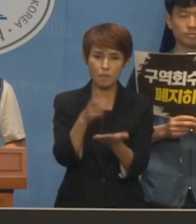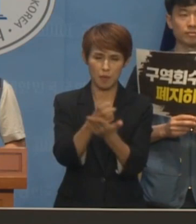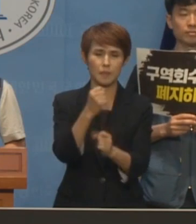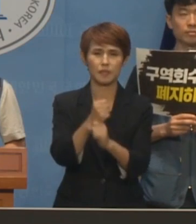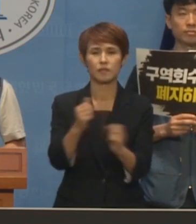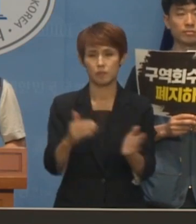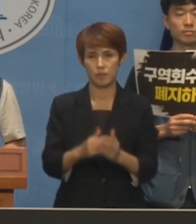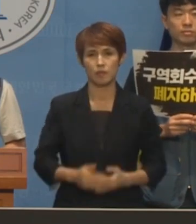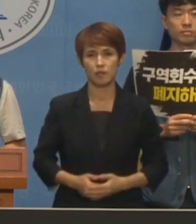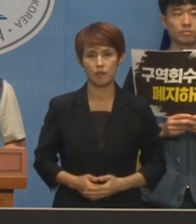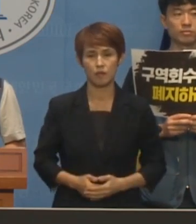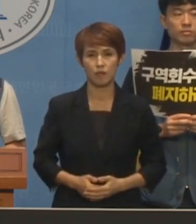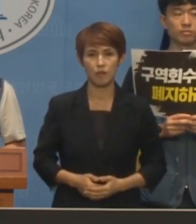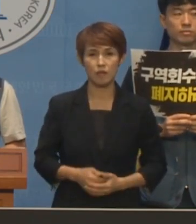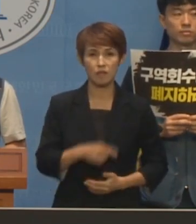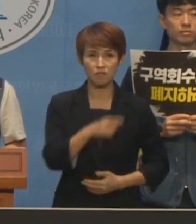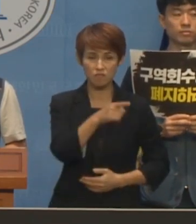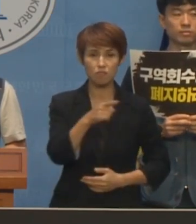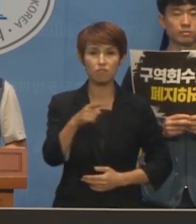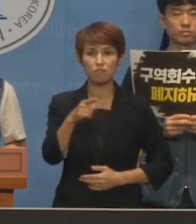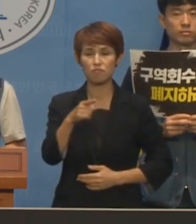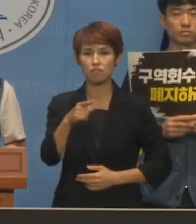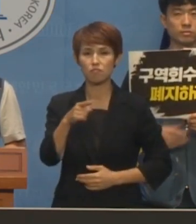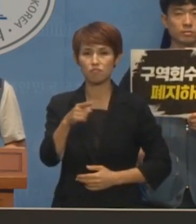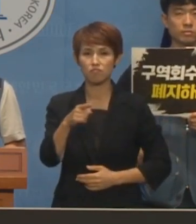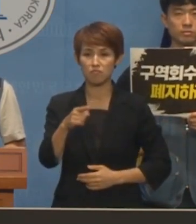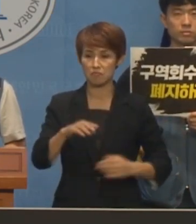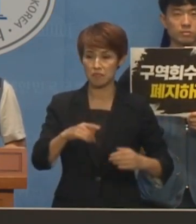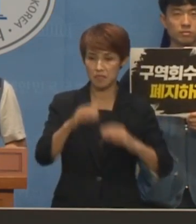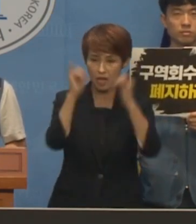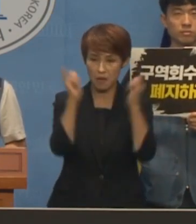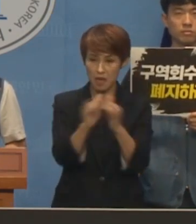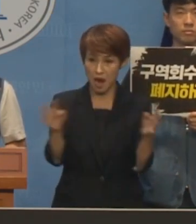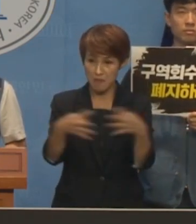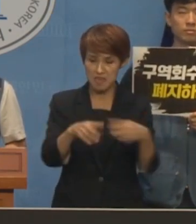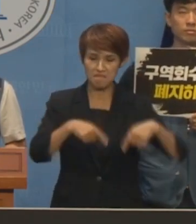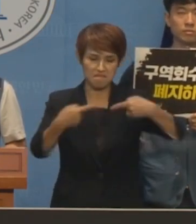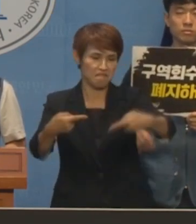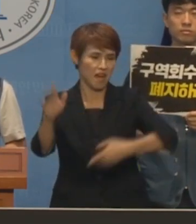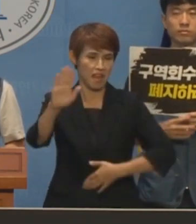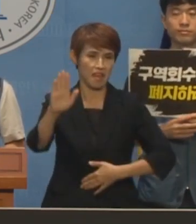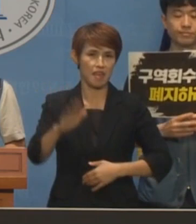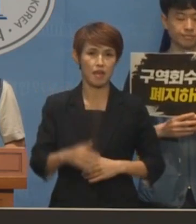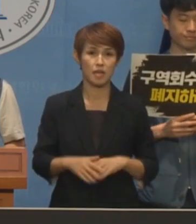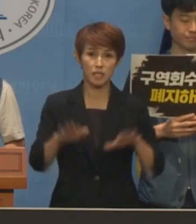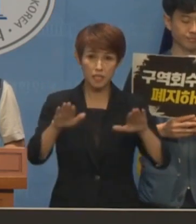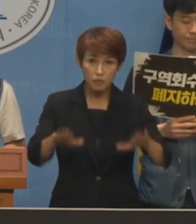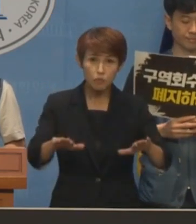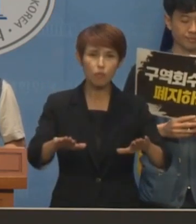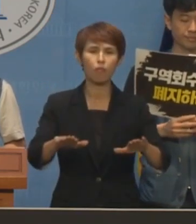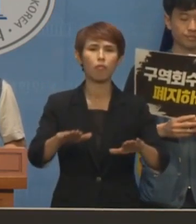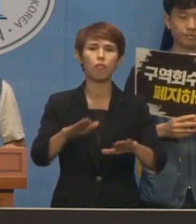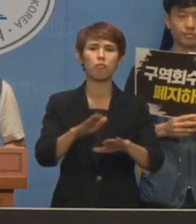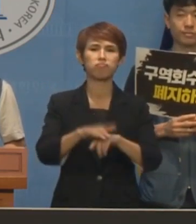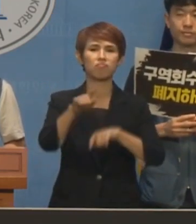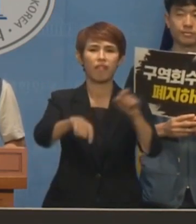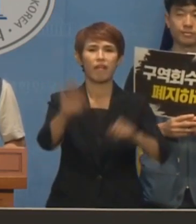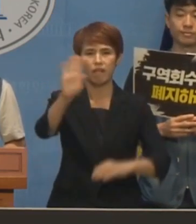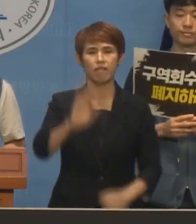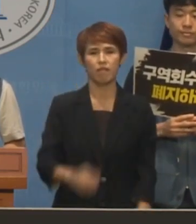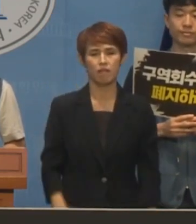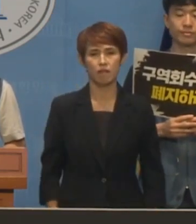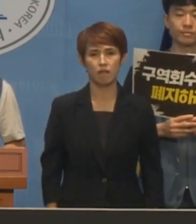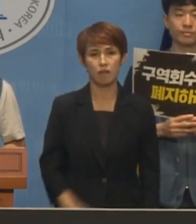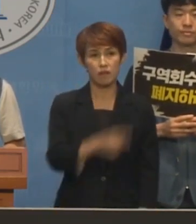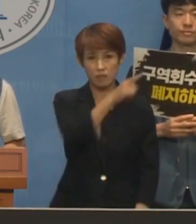쿠팡은 사회적 합의의 참여를 거부했고 지금도 사회적 합의 참여와 이행을 거부하고 있습니다